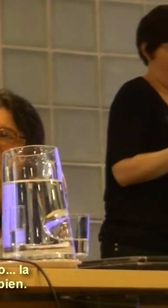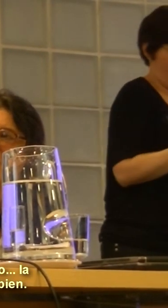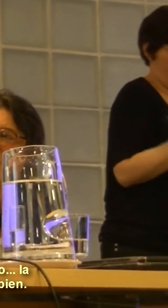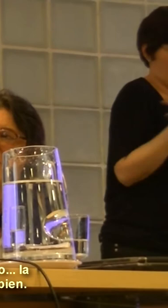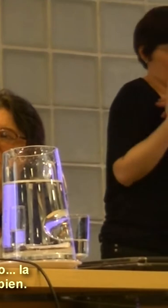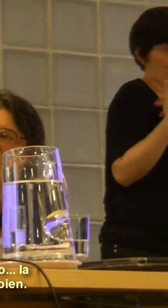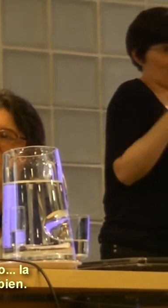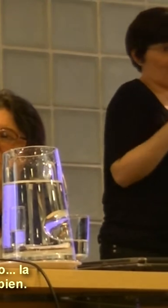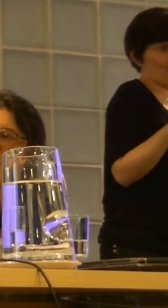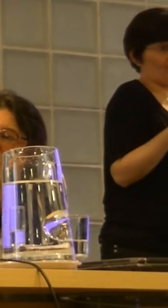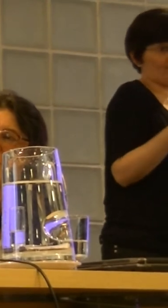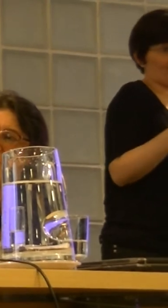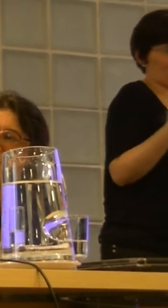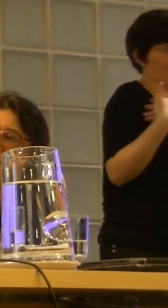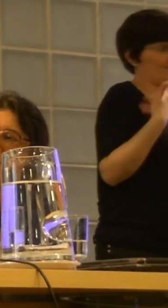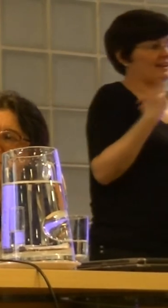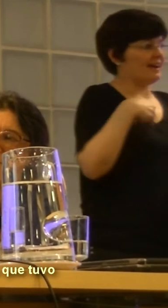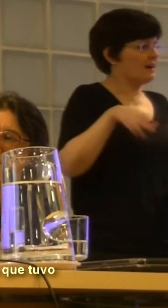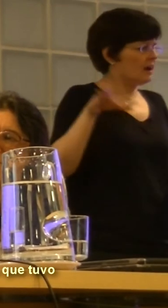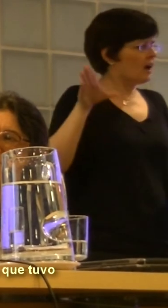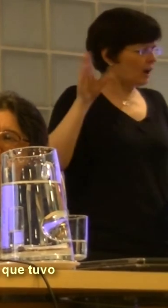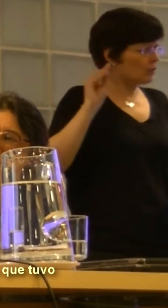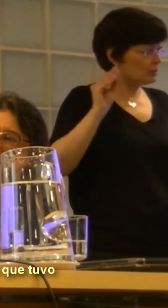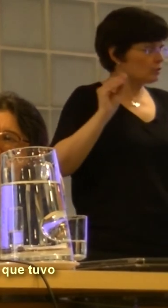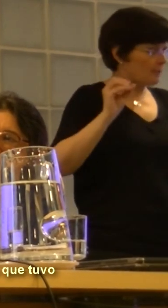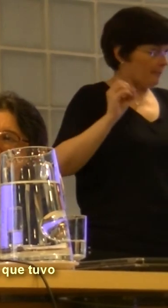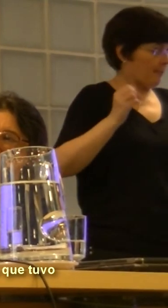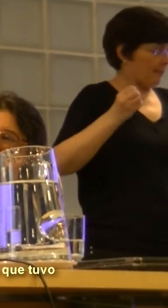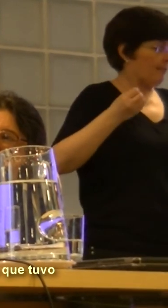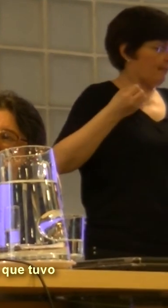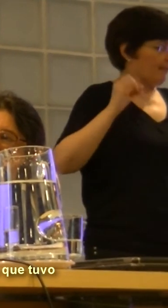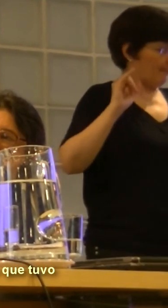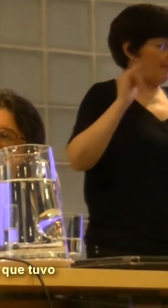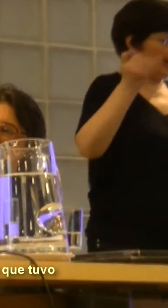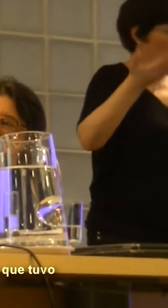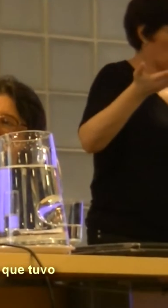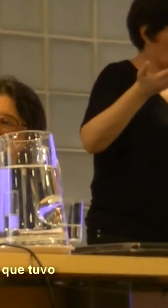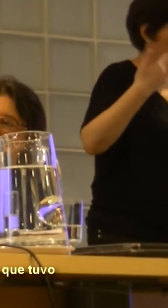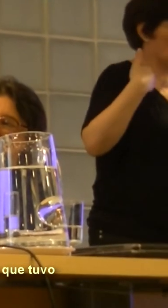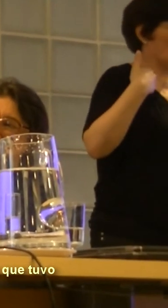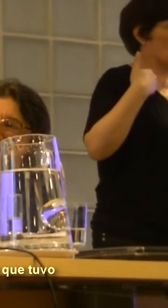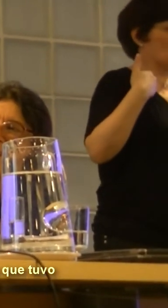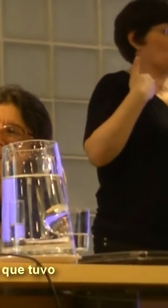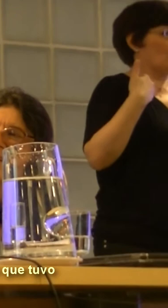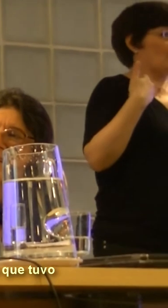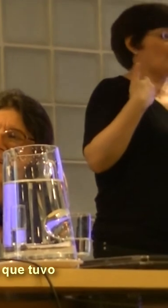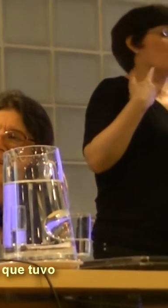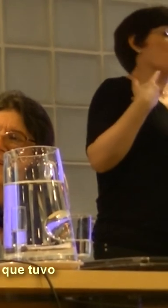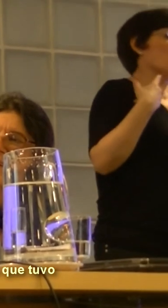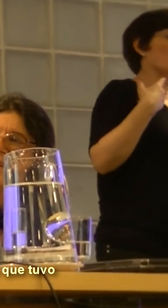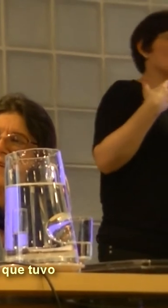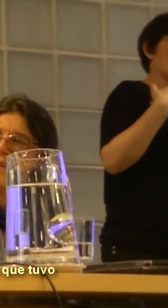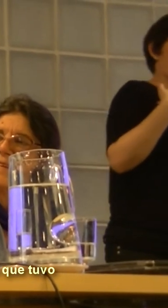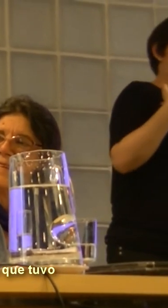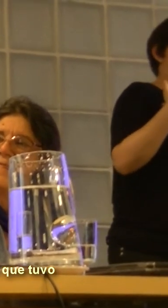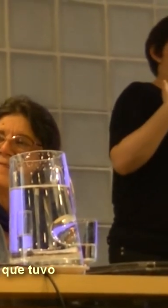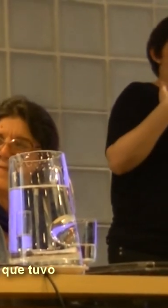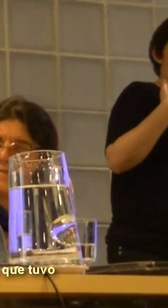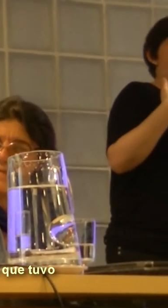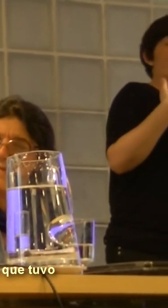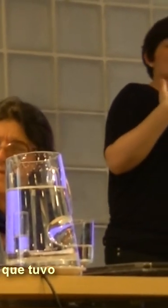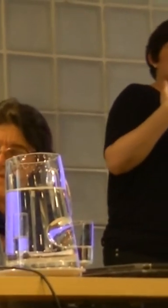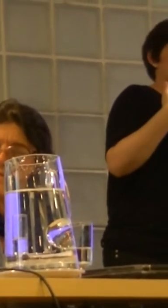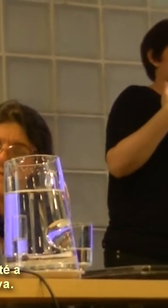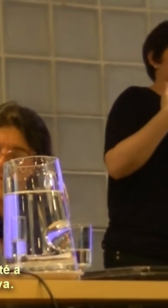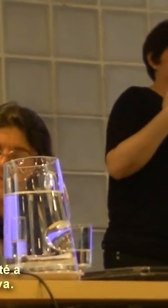porque escucho bastante bien. No tan bien porque estoy implantado de un oído que tuvo muchos años de